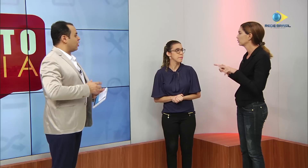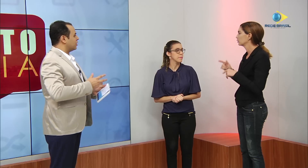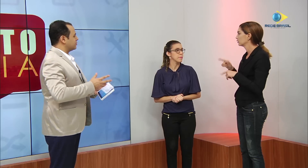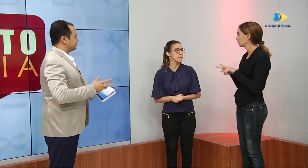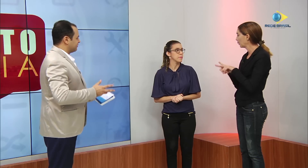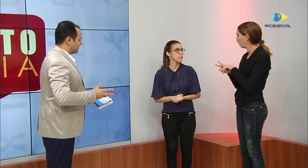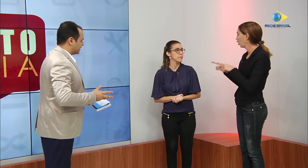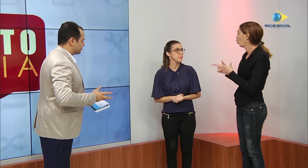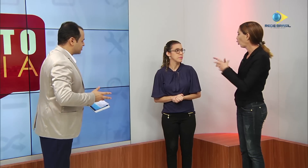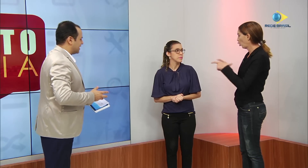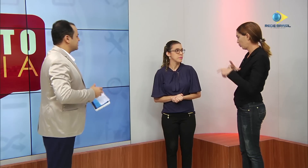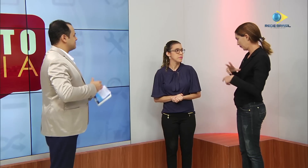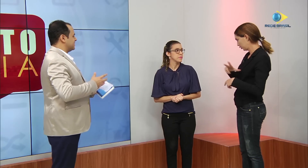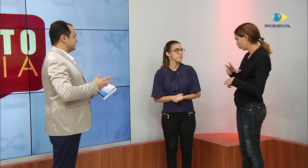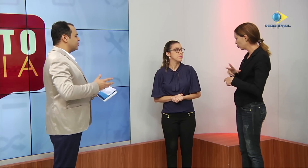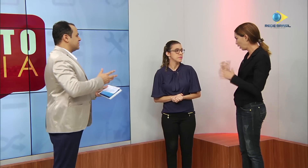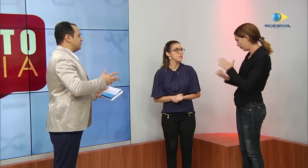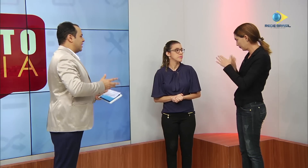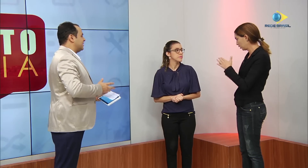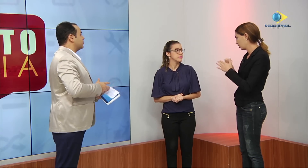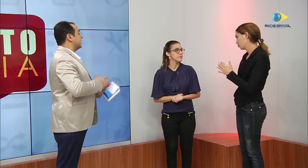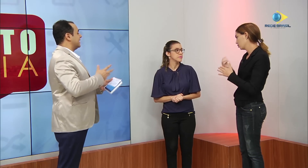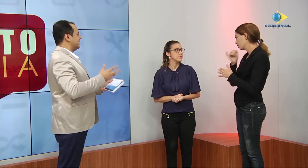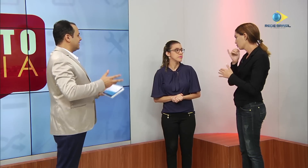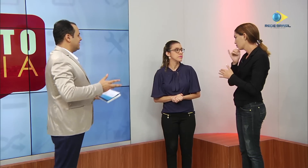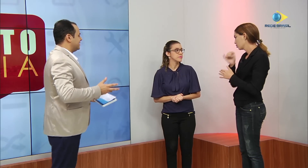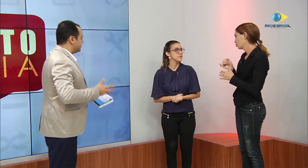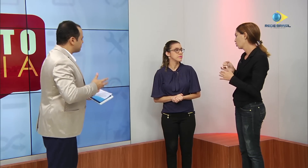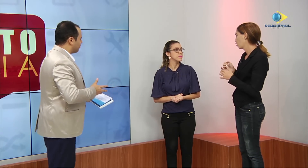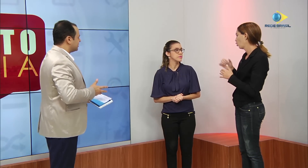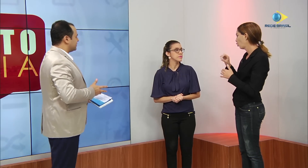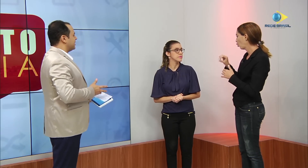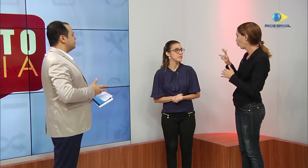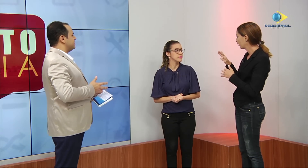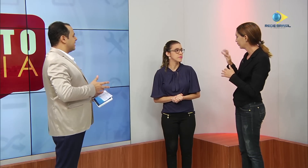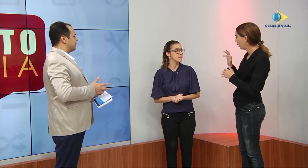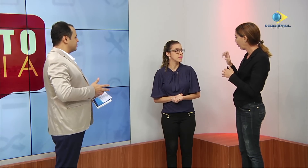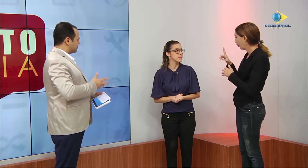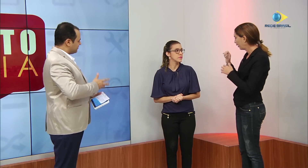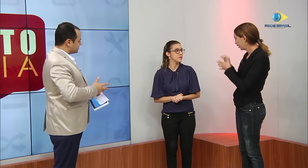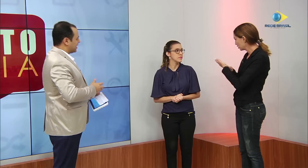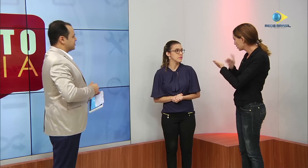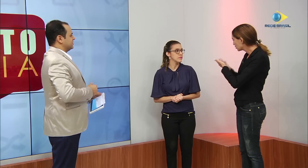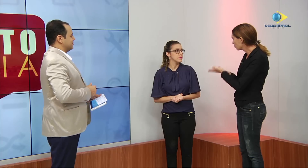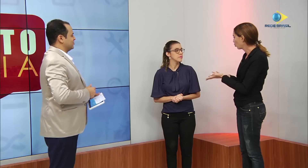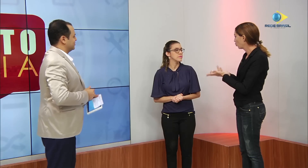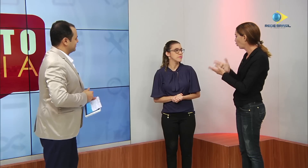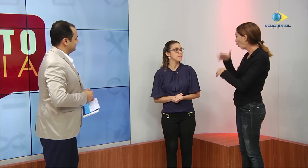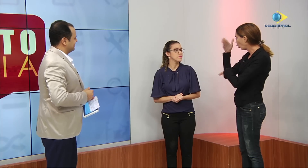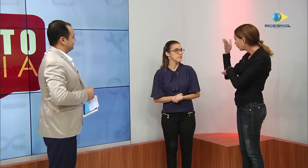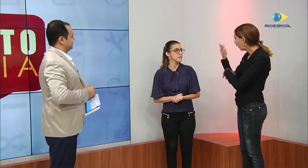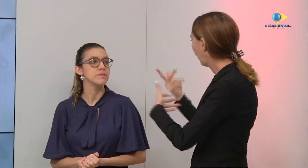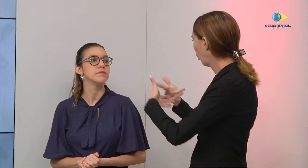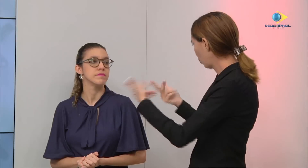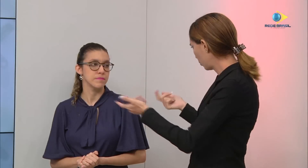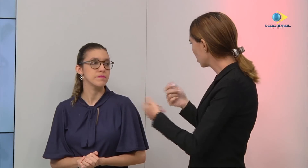órgãos privados, as empresas, por exemplo, a rede hoteleira, dispor também de intérpretes. O que você acha disso?